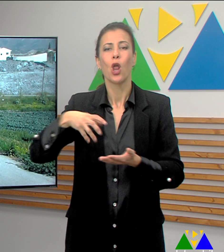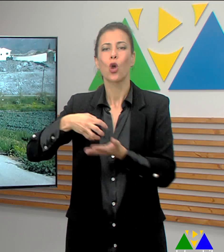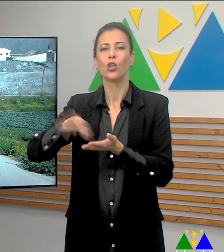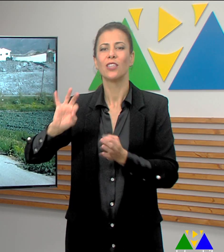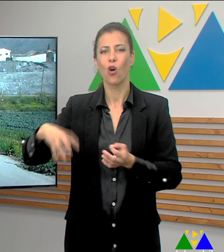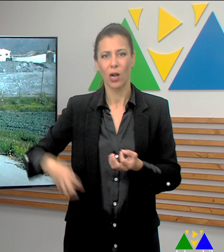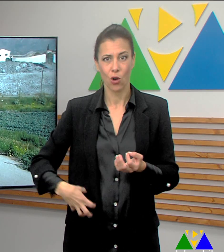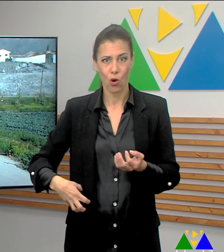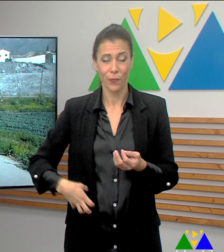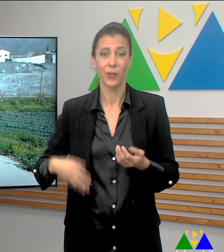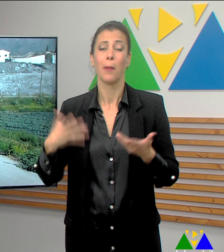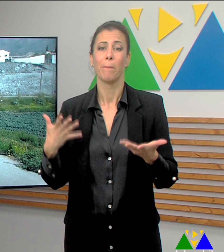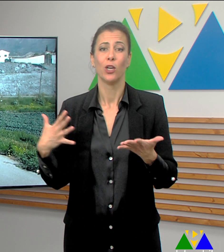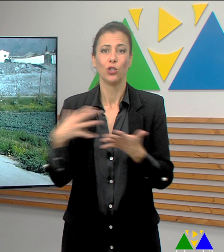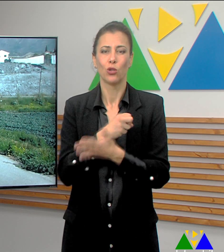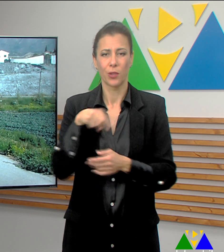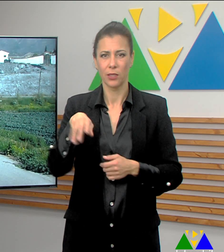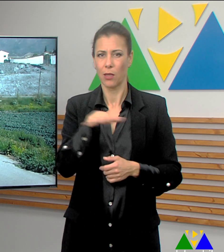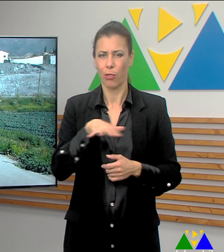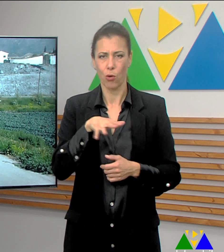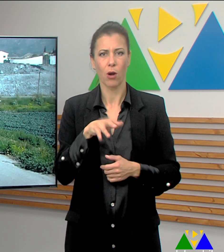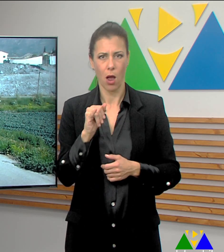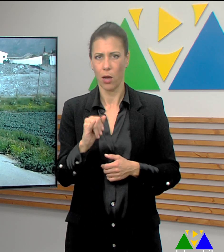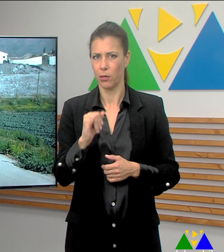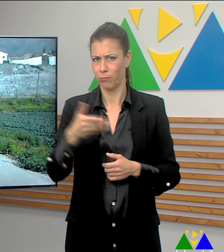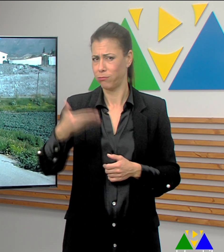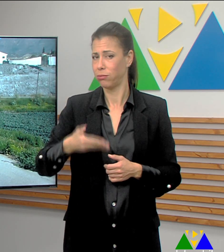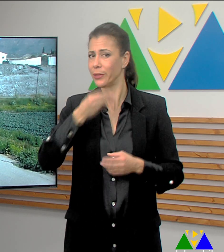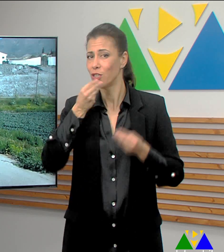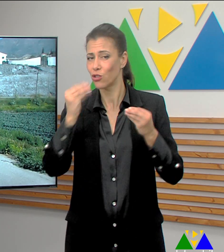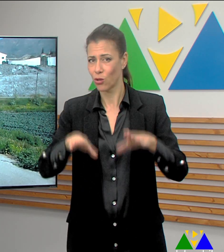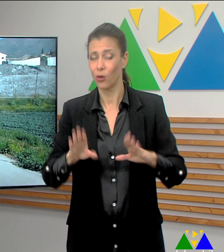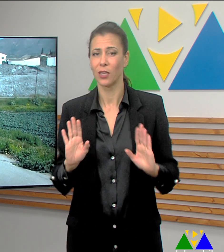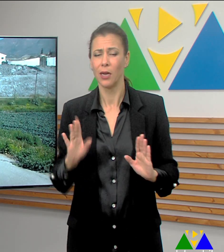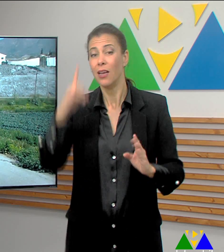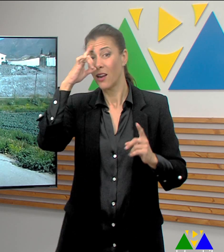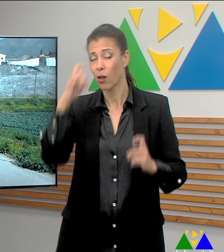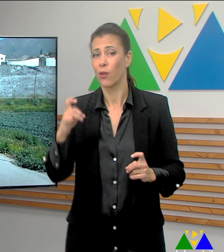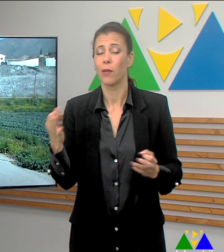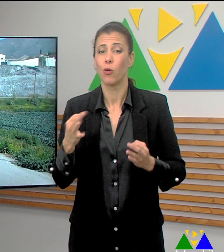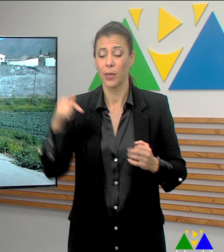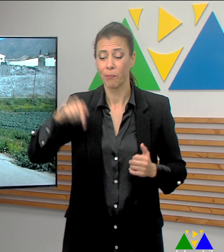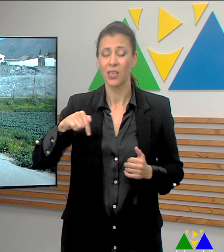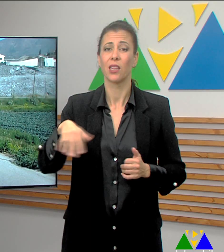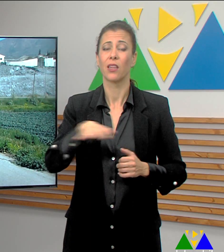cortijo del conde, pero toda esta zona tuvo una larguísima historia. Recordemos que esta